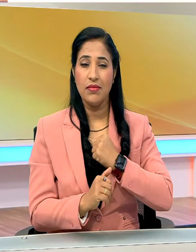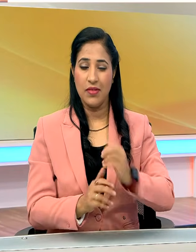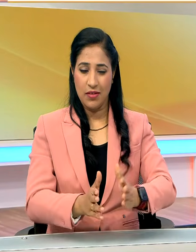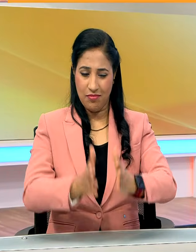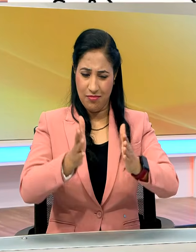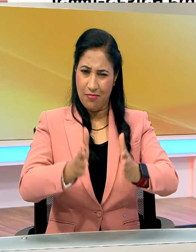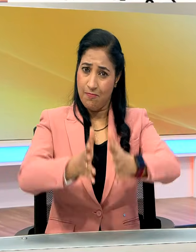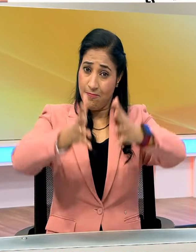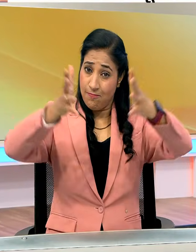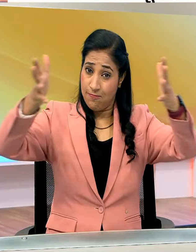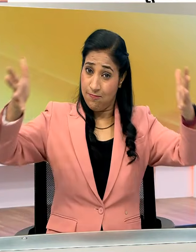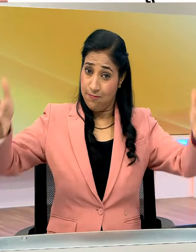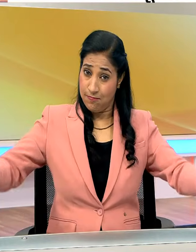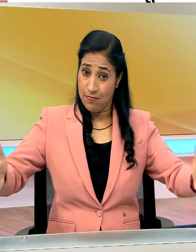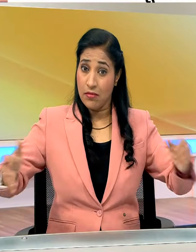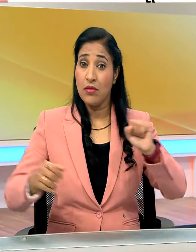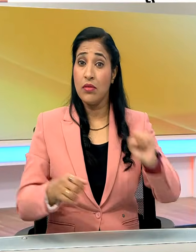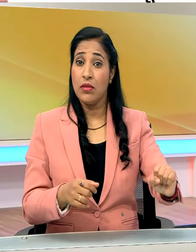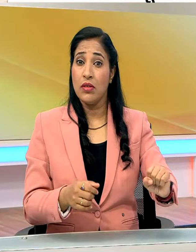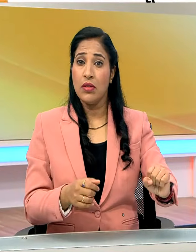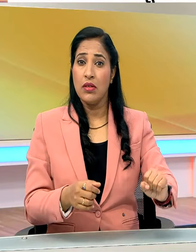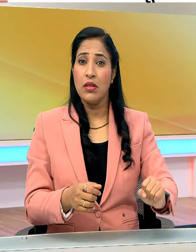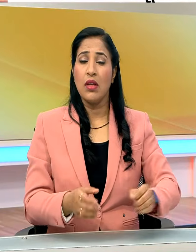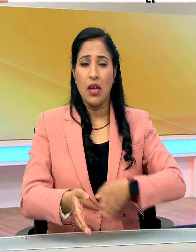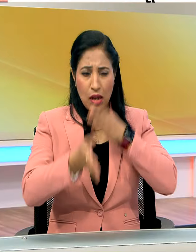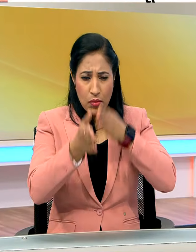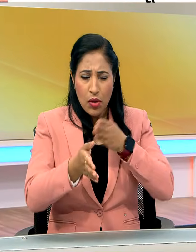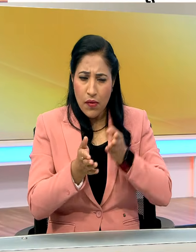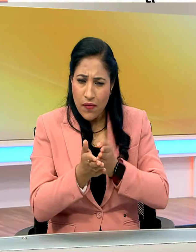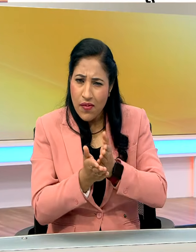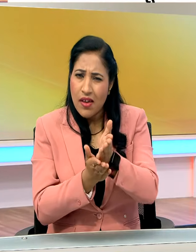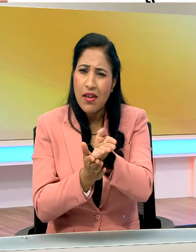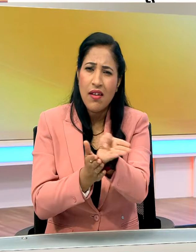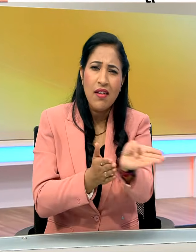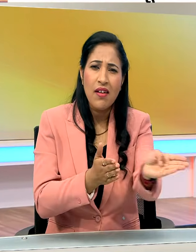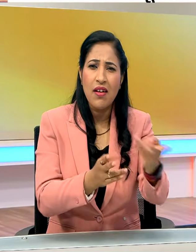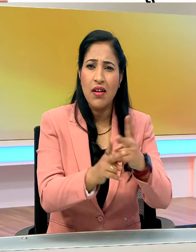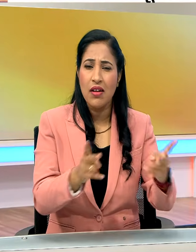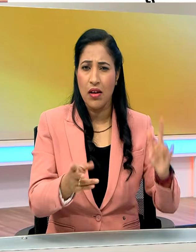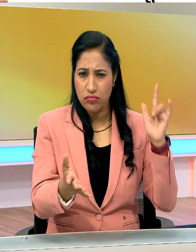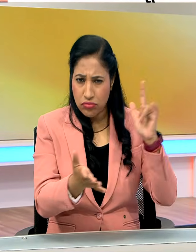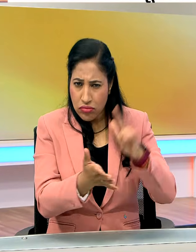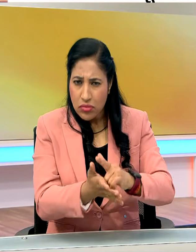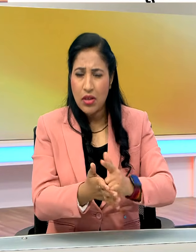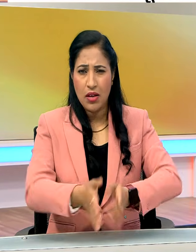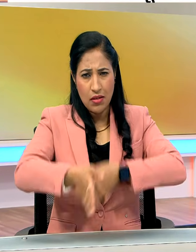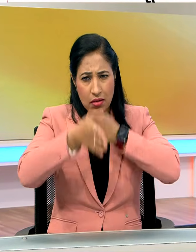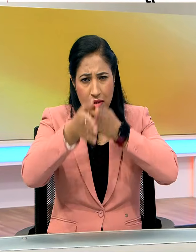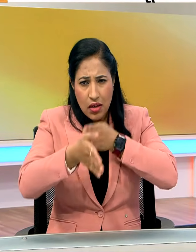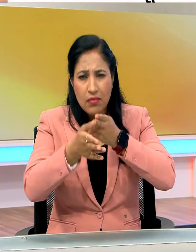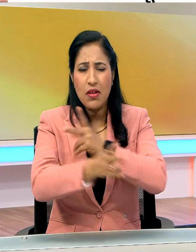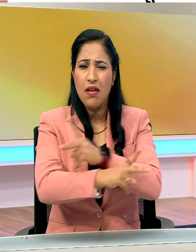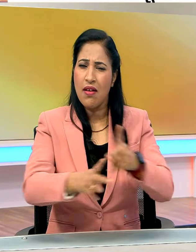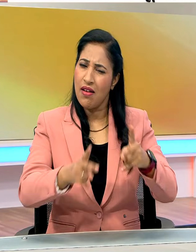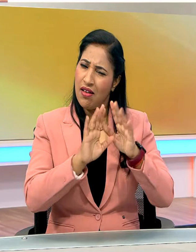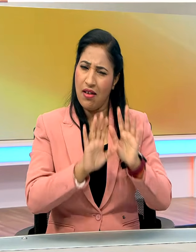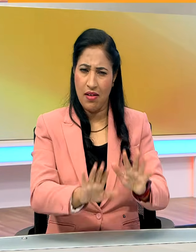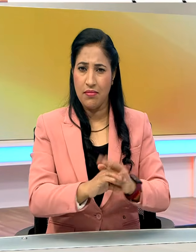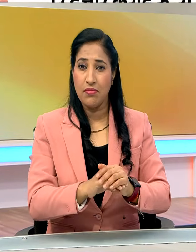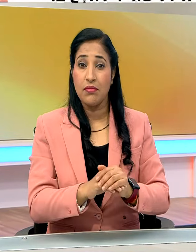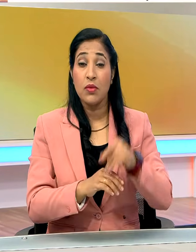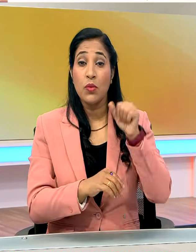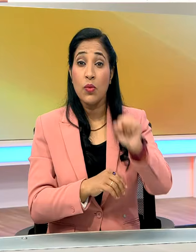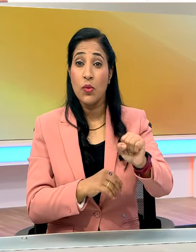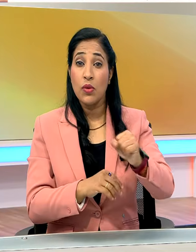हैं, हमारे एक्सप्रेस वे होते हैं, एयरवे, रेलवे, वाटरवे, ये